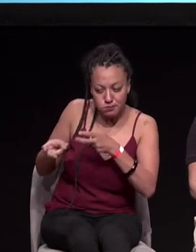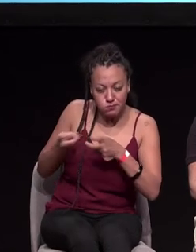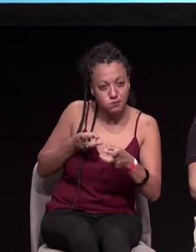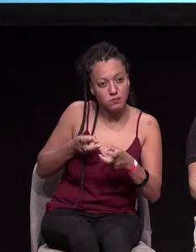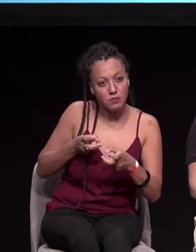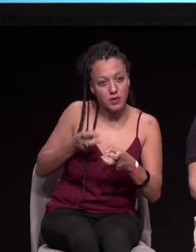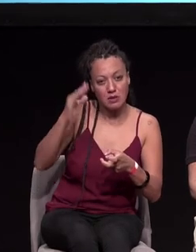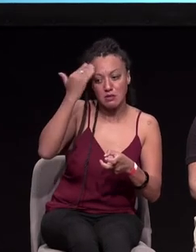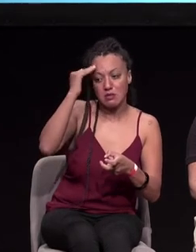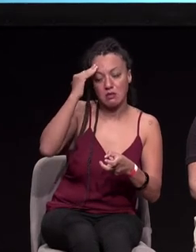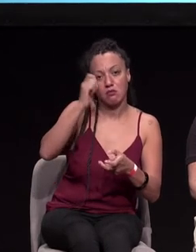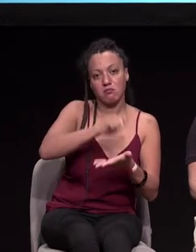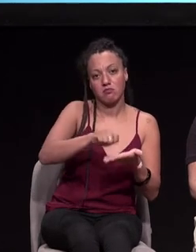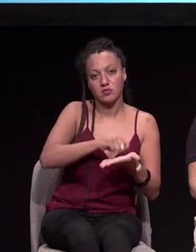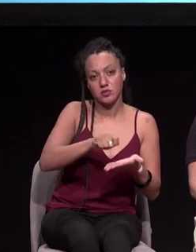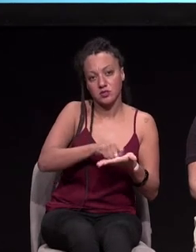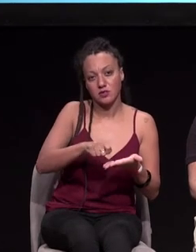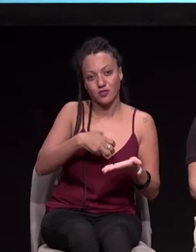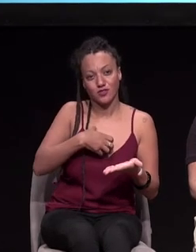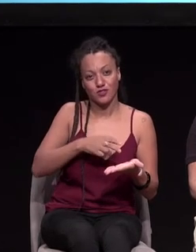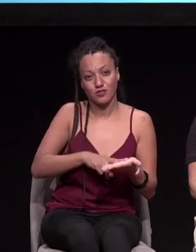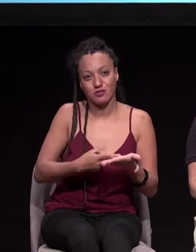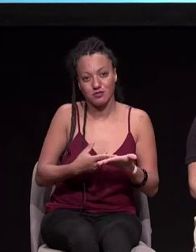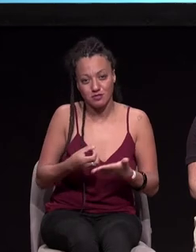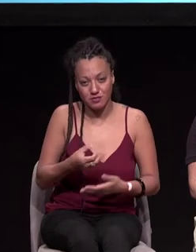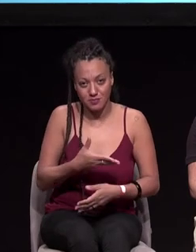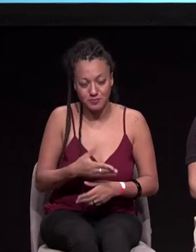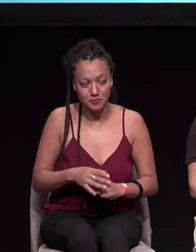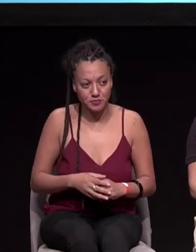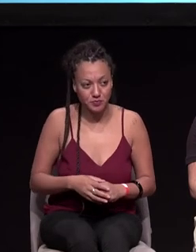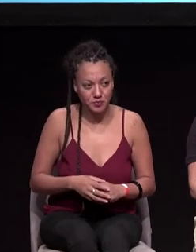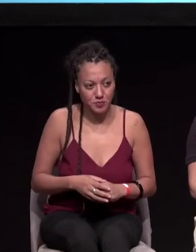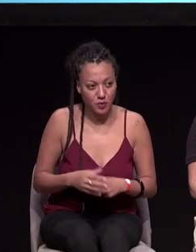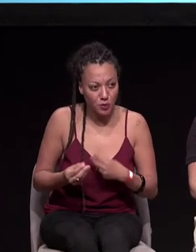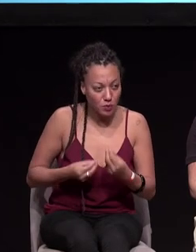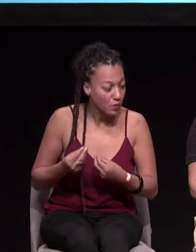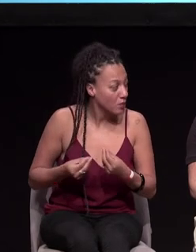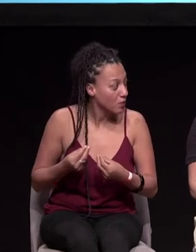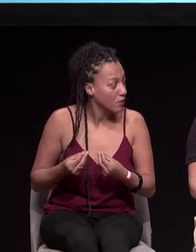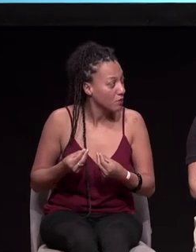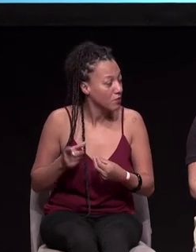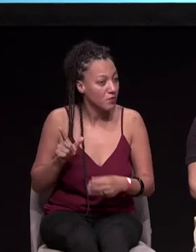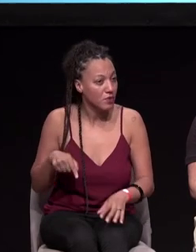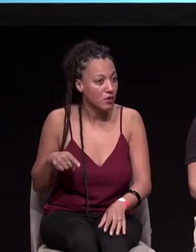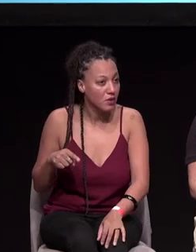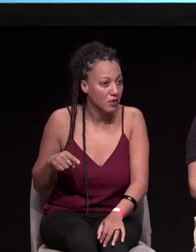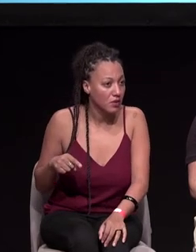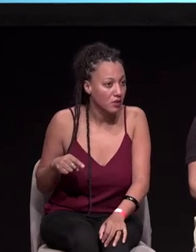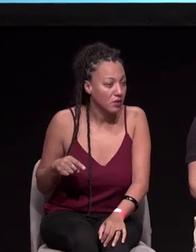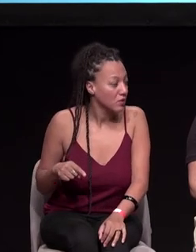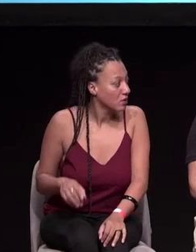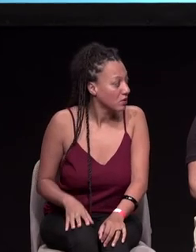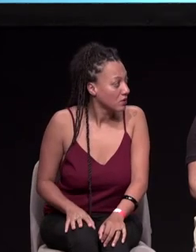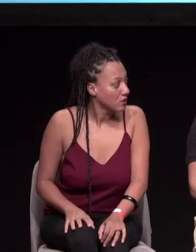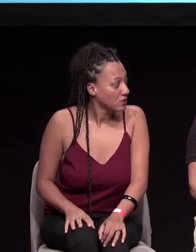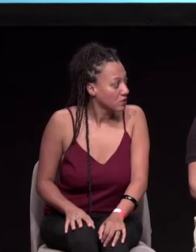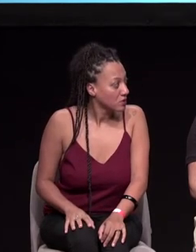re significar adu eo reconhecimento desses locais também como ellus nessa corrente de transmissão